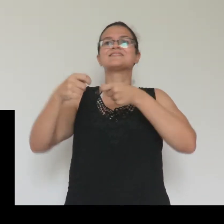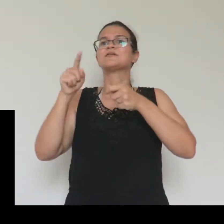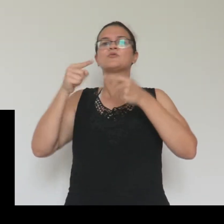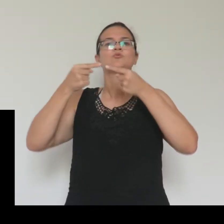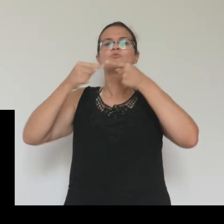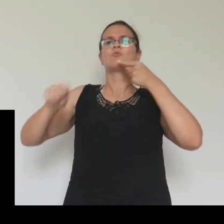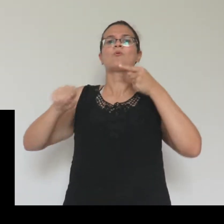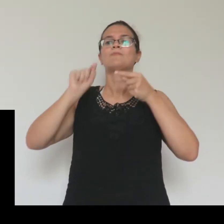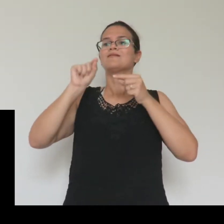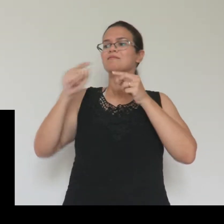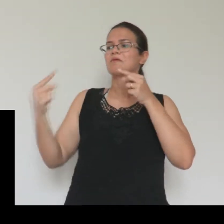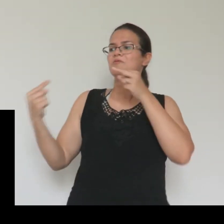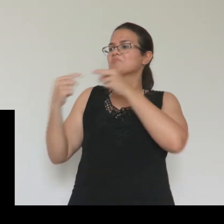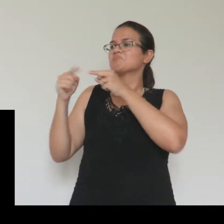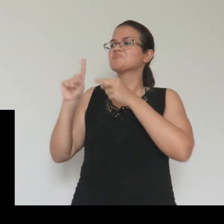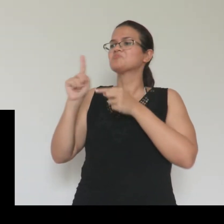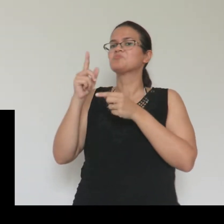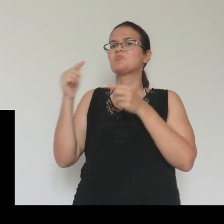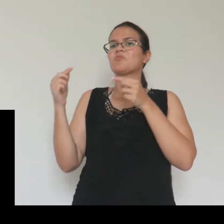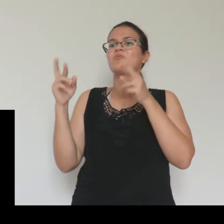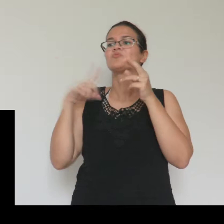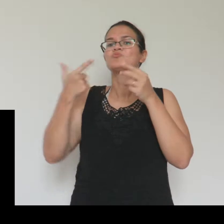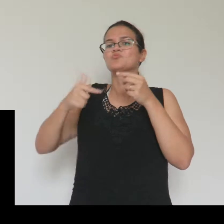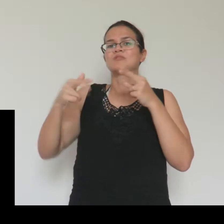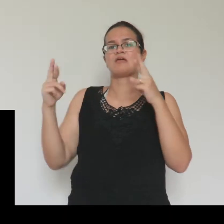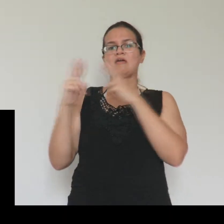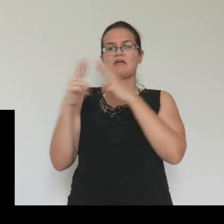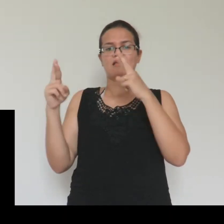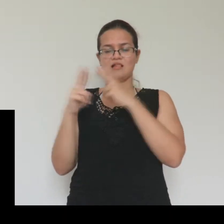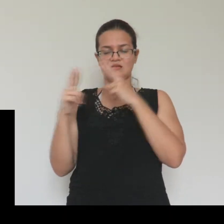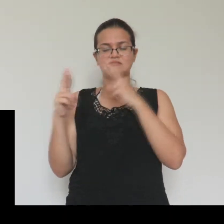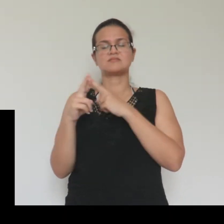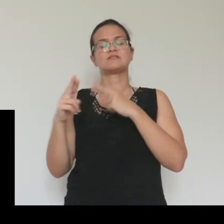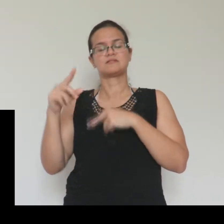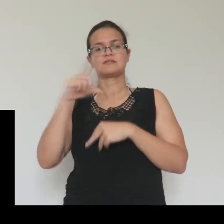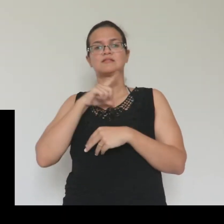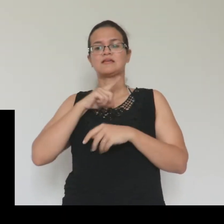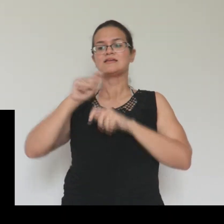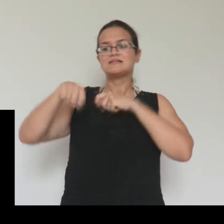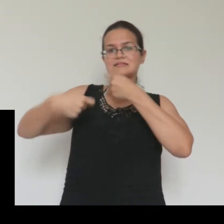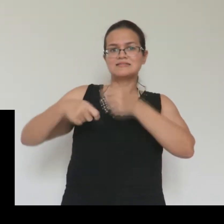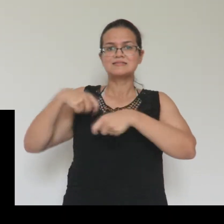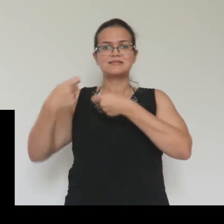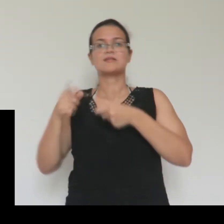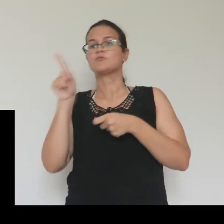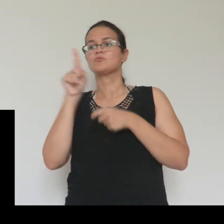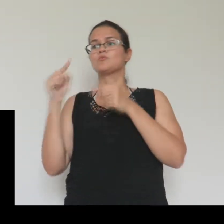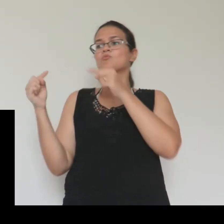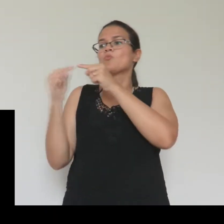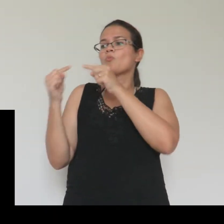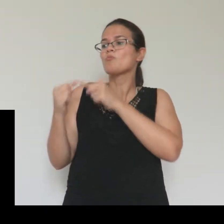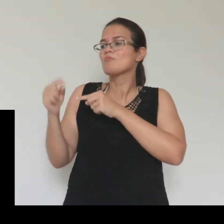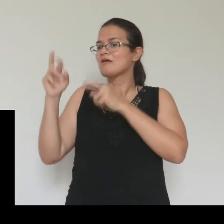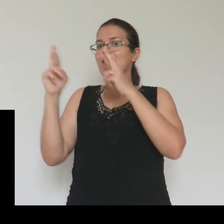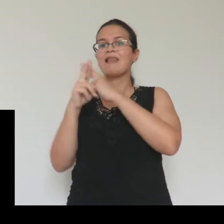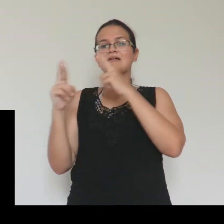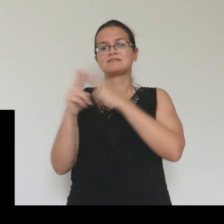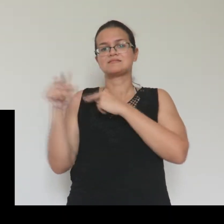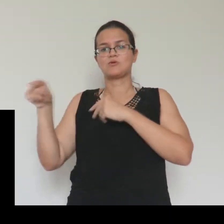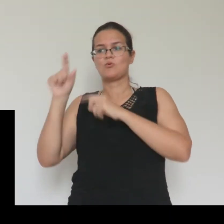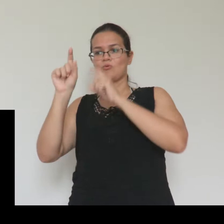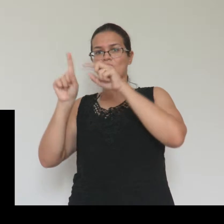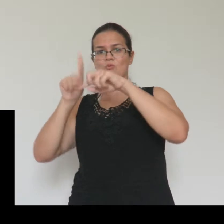objeto. Então, ela não é somente icônica, ela também tem seus sinais arbitrários. O